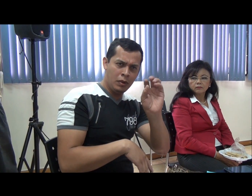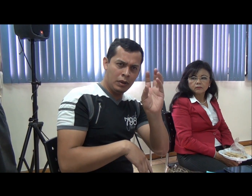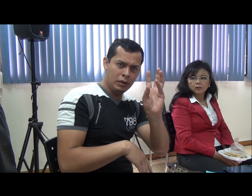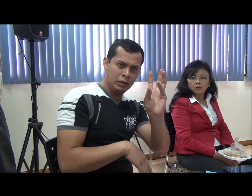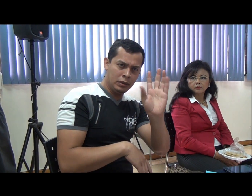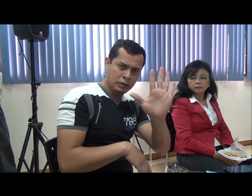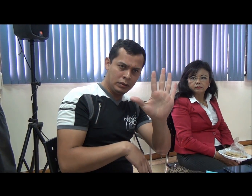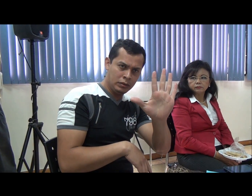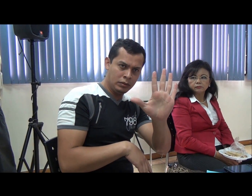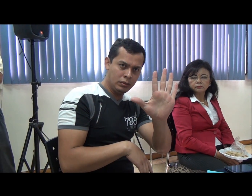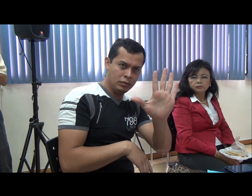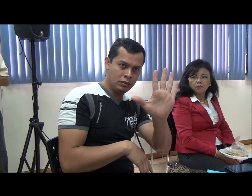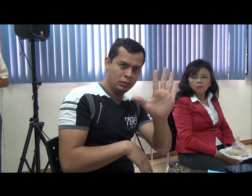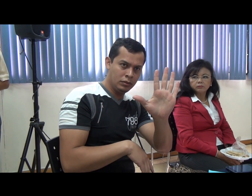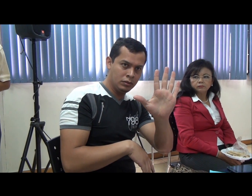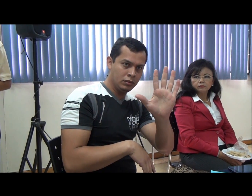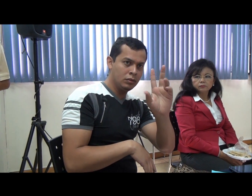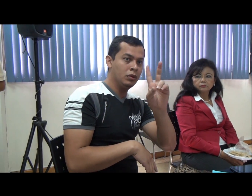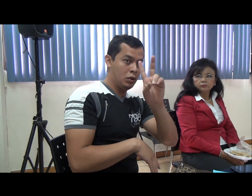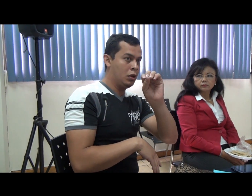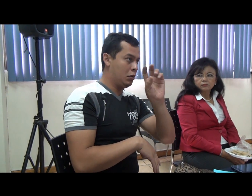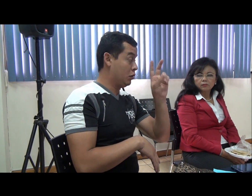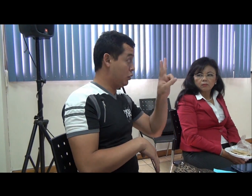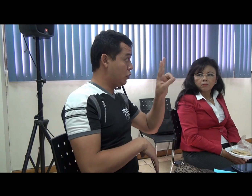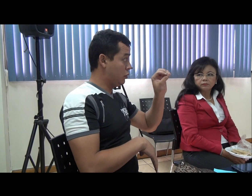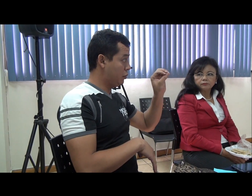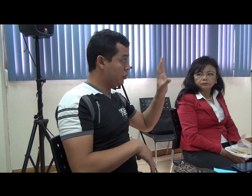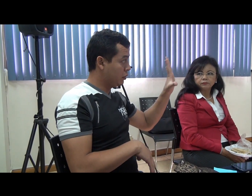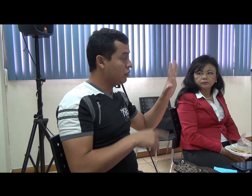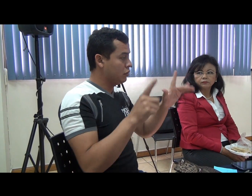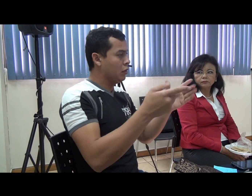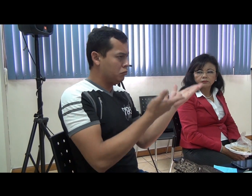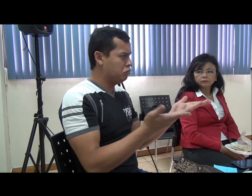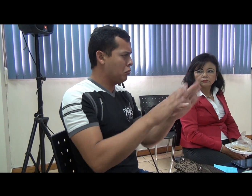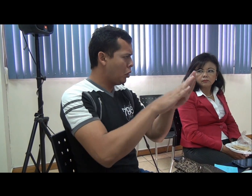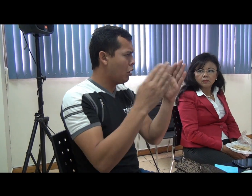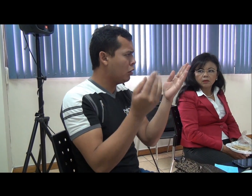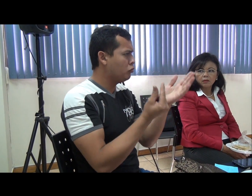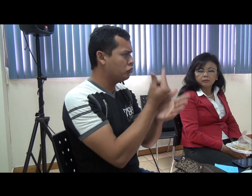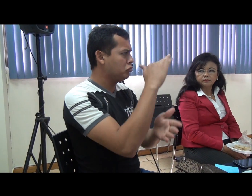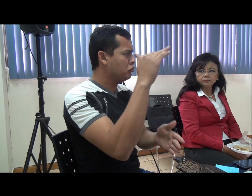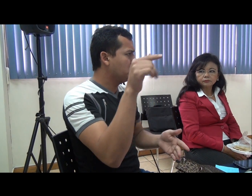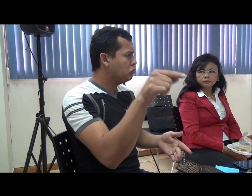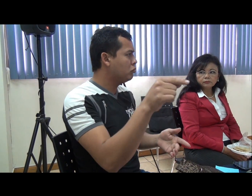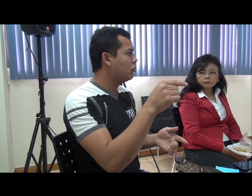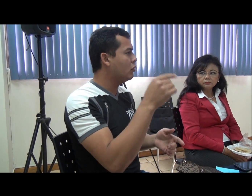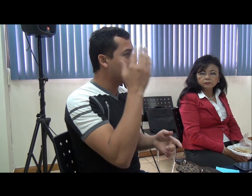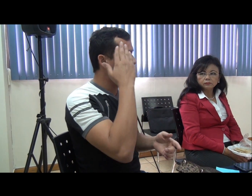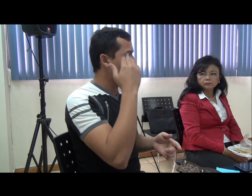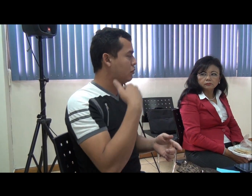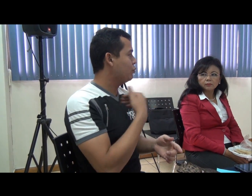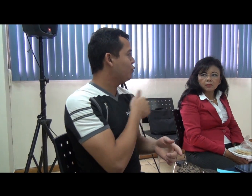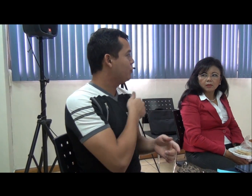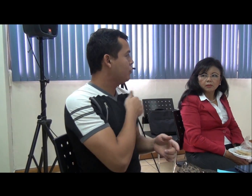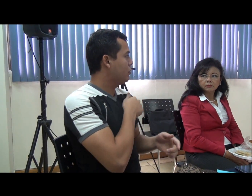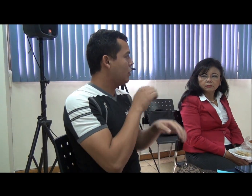ADEL en el 2005, sí, en el 2005, en el 2005, en la Universidad de El Salvador,